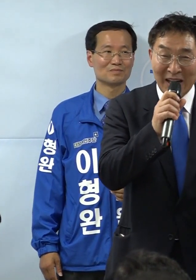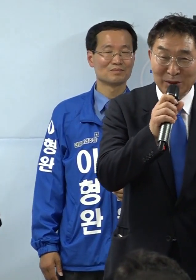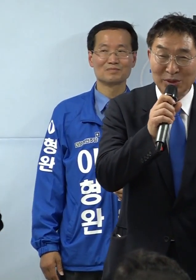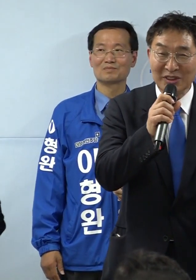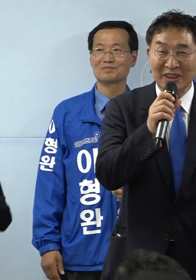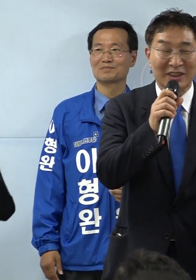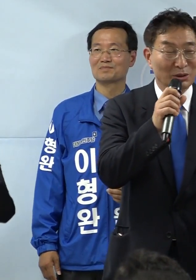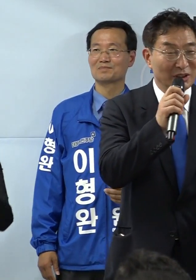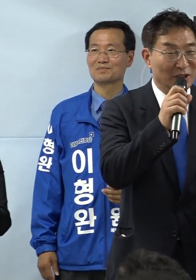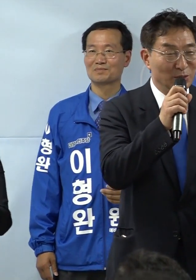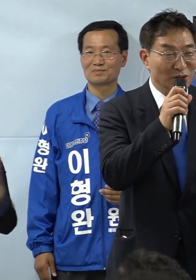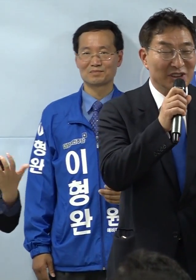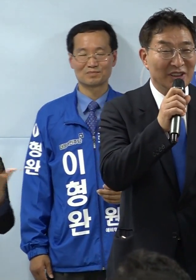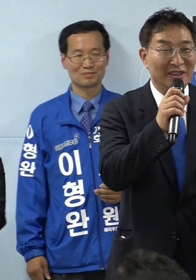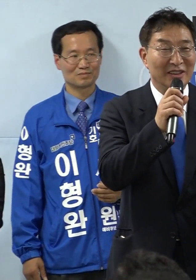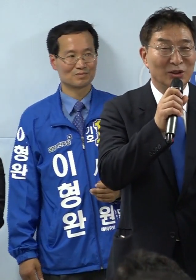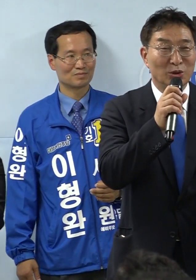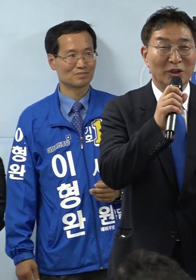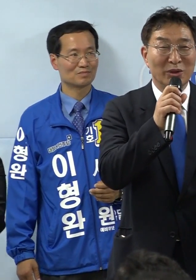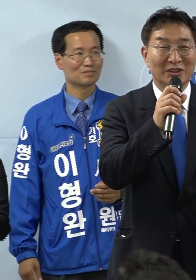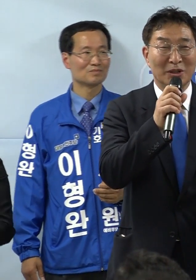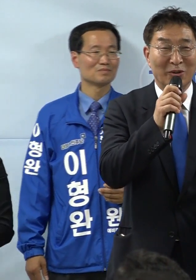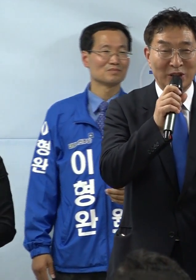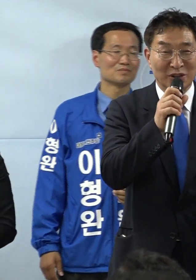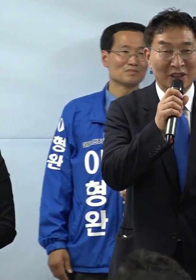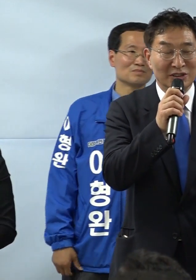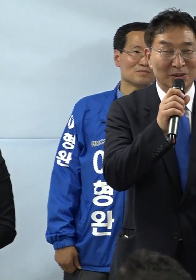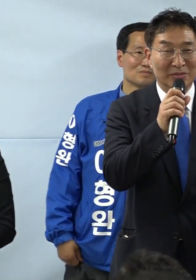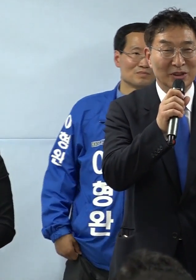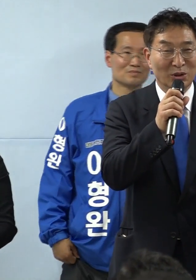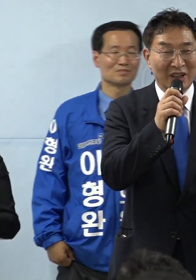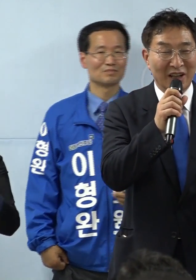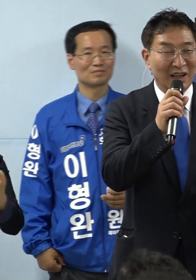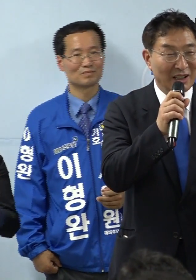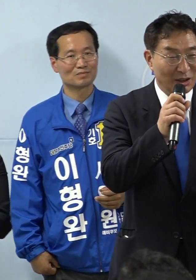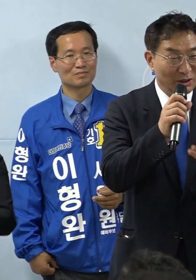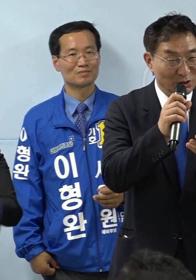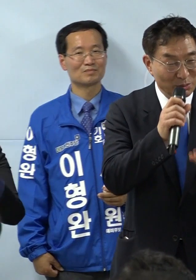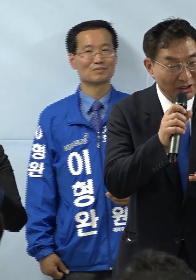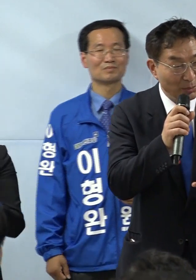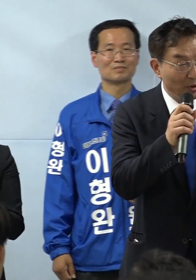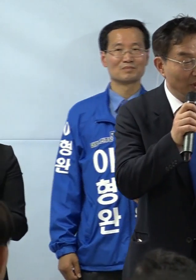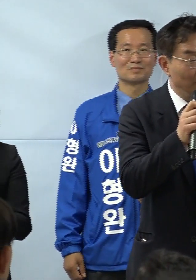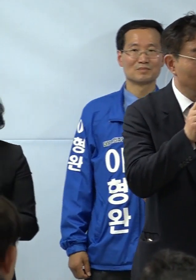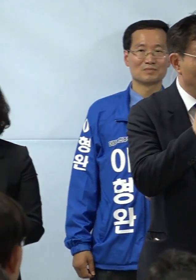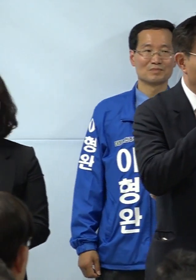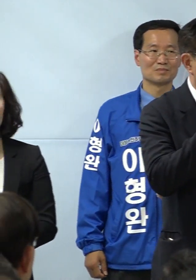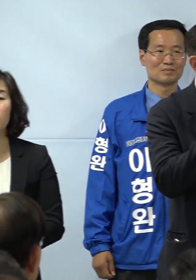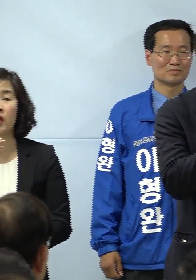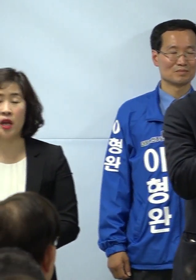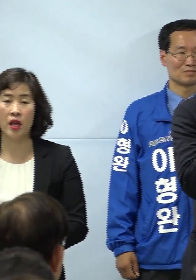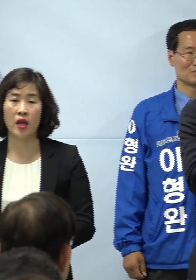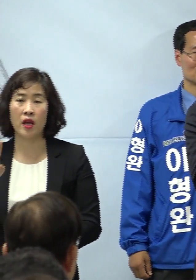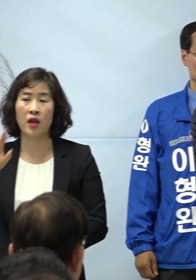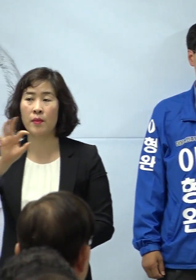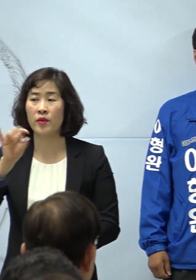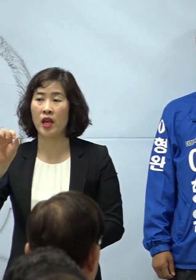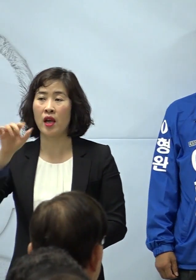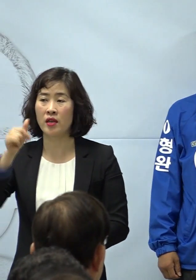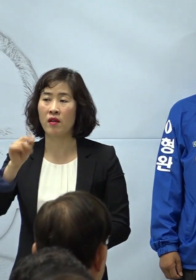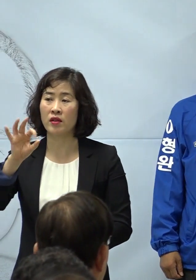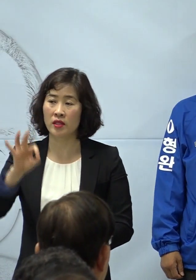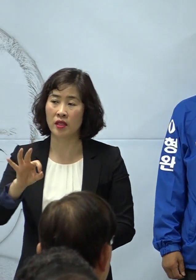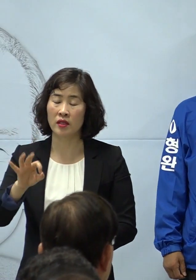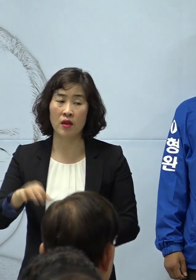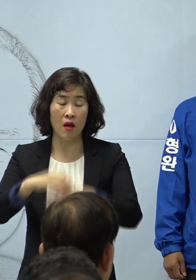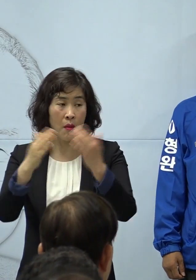이렇게 많은 분들이 우리 김동식 후보를 위해서 와주셨다는 점. 또 하나, 우리 추미애 대표님, 우리 야인자 대표님, 김영석